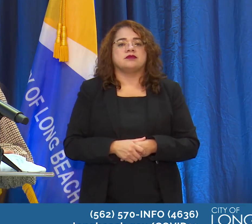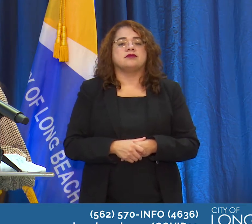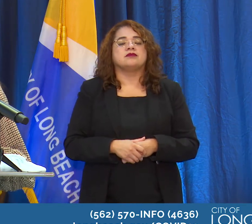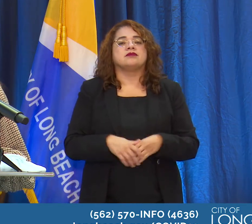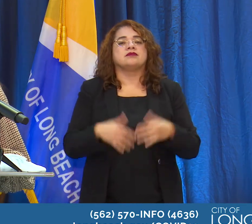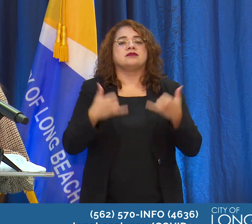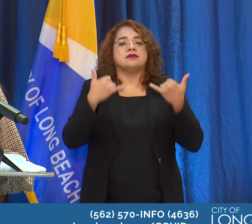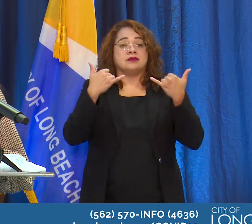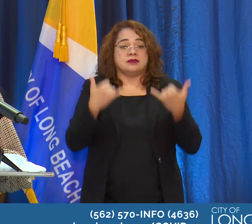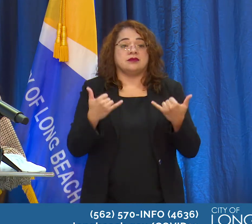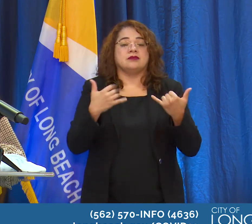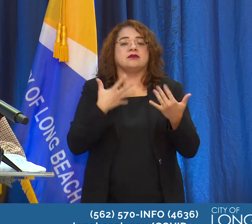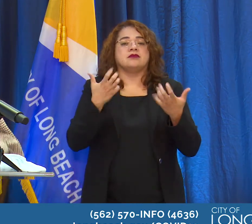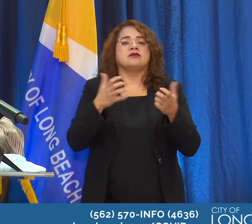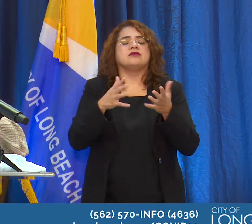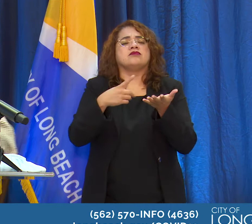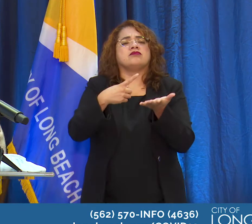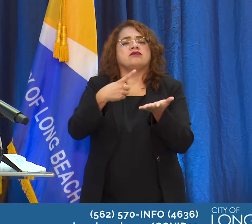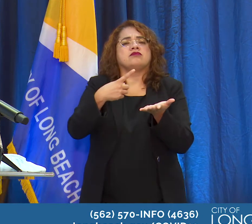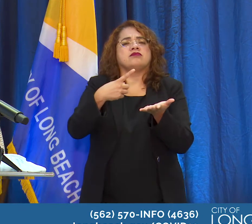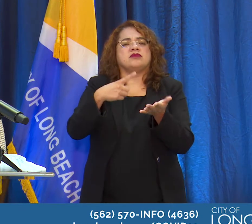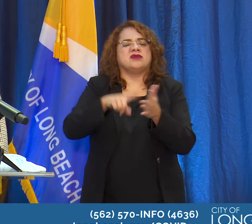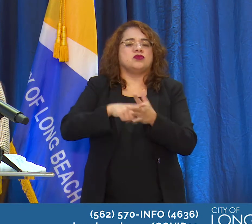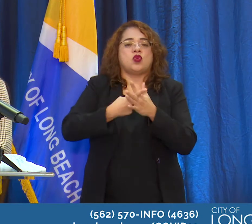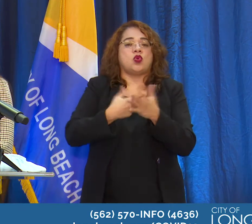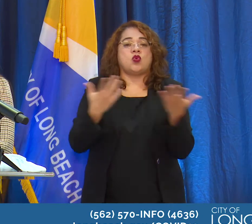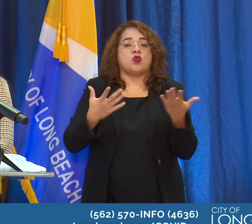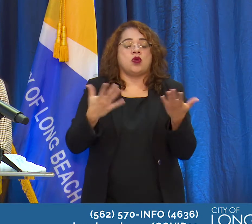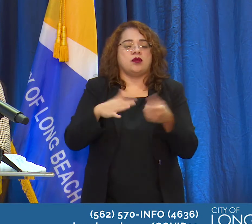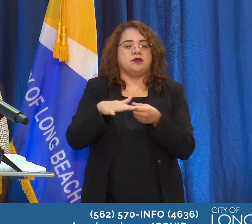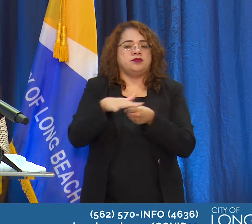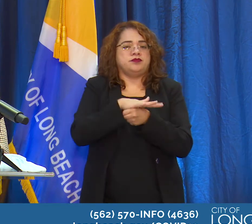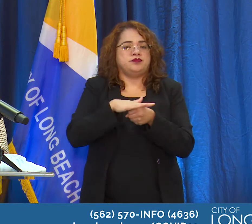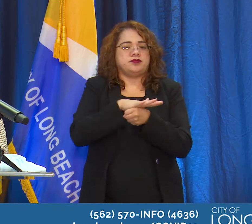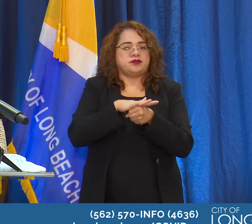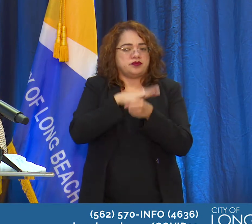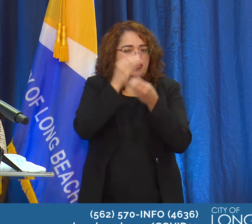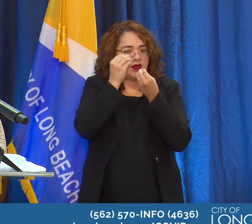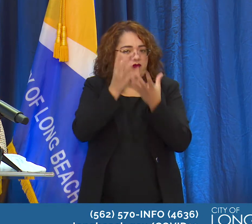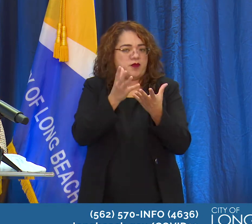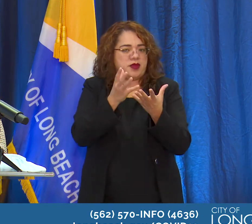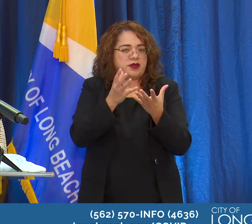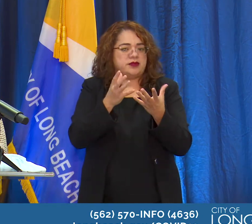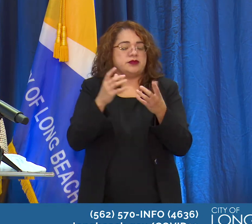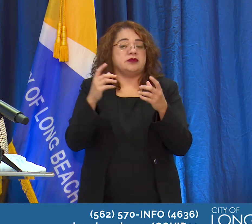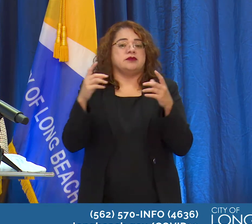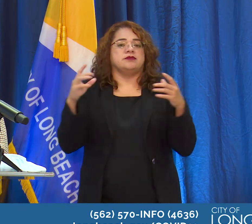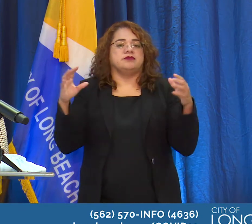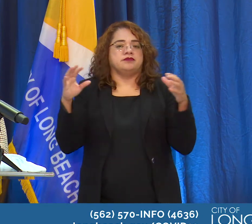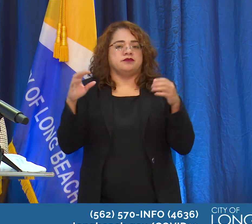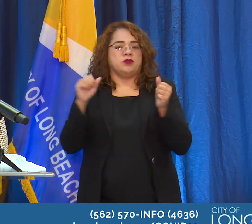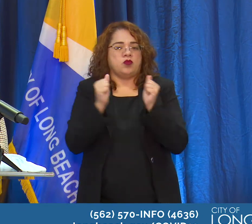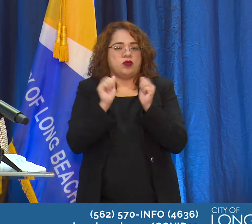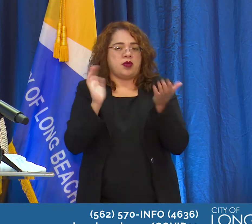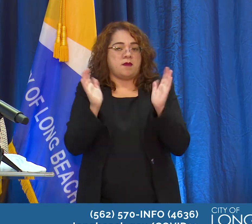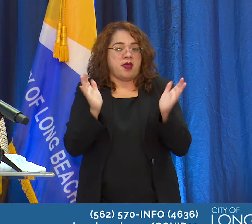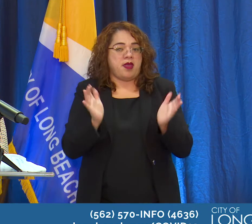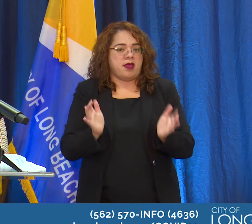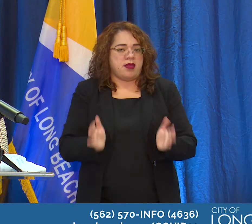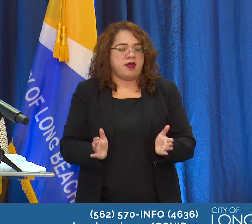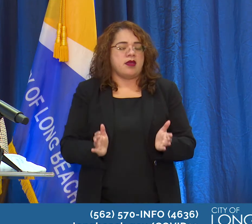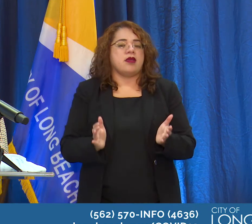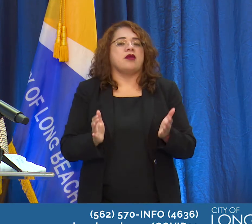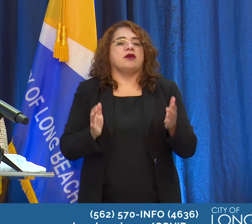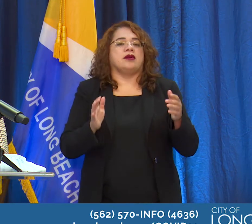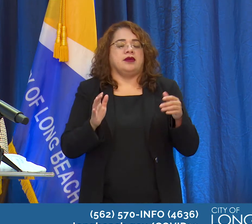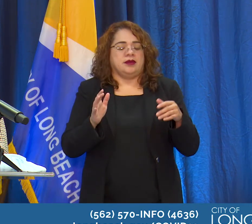Hoy quiero hablar un poco sobre unos datos locales y también del estado. Entonces vamos a comparar los datos